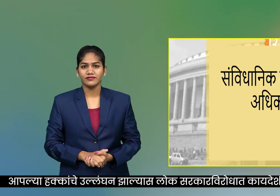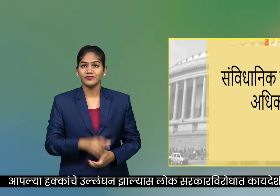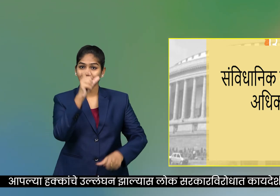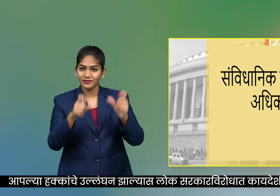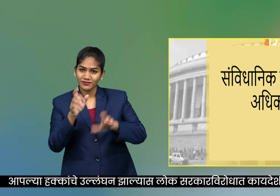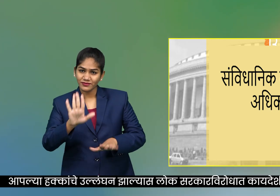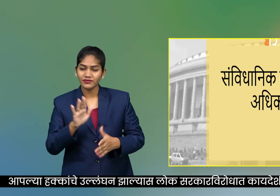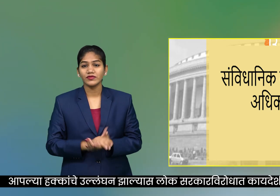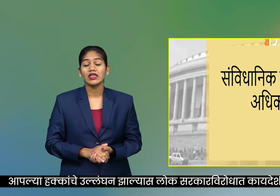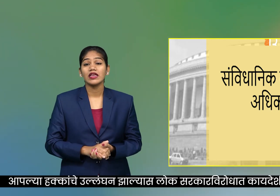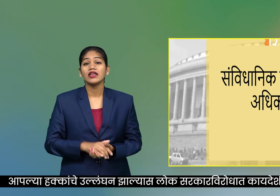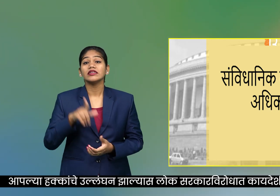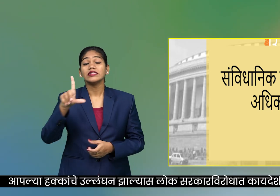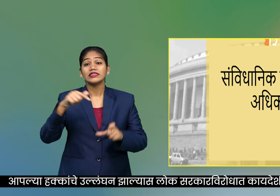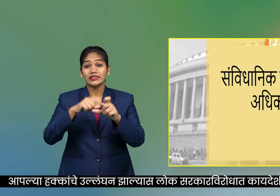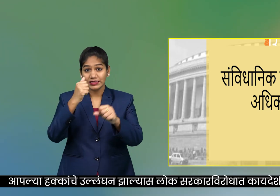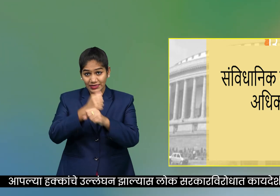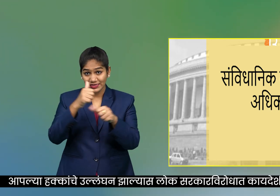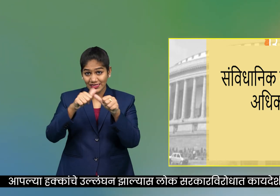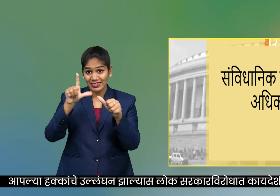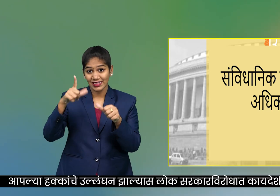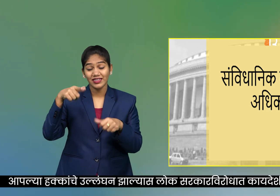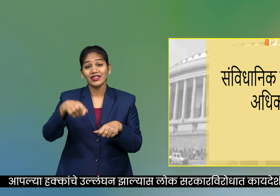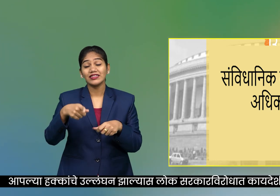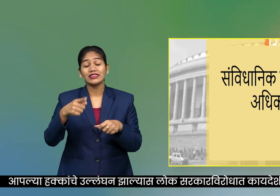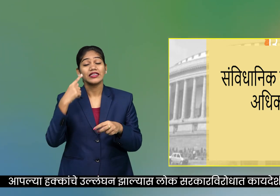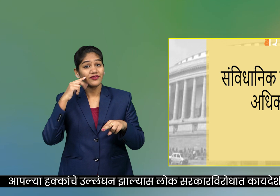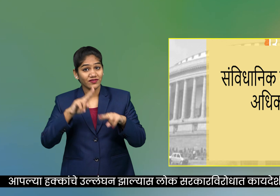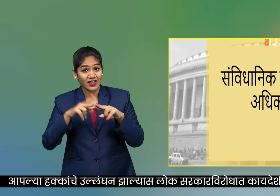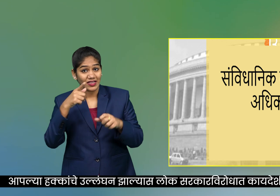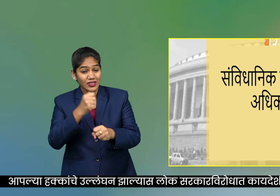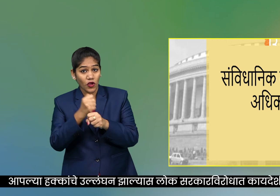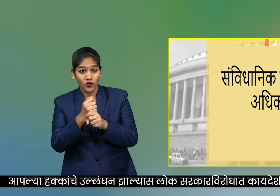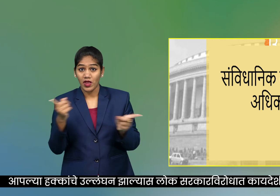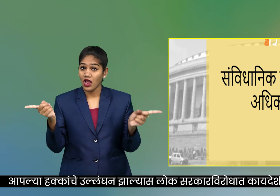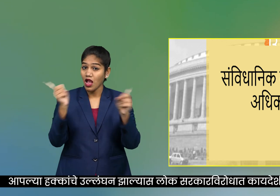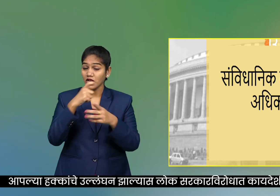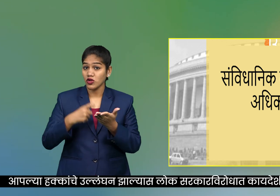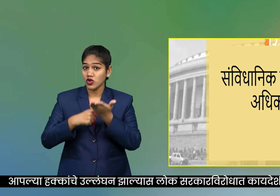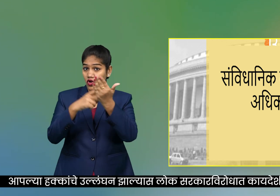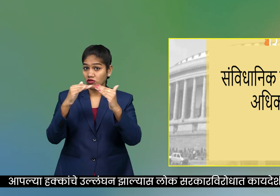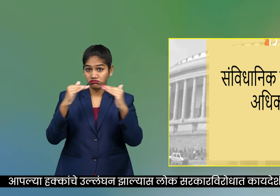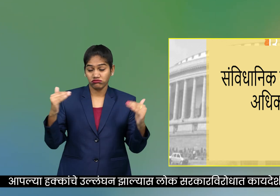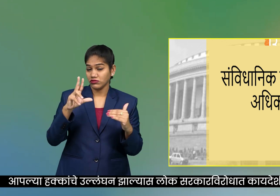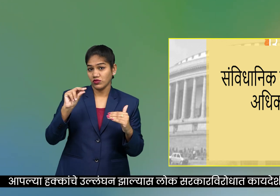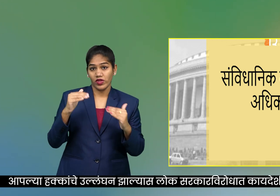आपल्या हक्कांचे उल्लंघन झाल्यास लोक सरकाराविरोधात कायदेशीर कारवाई करू शकतात.